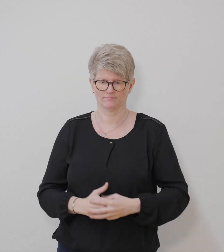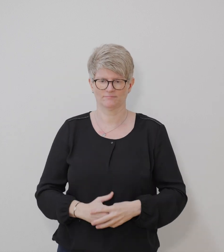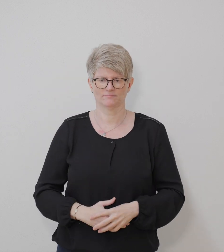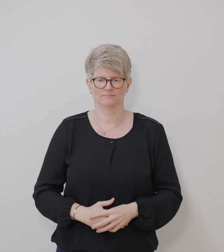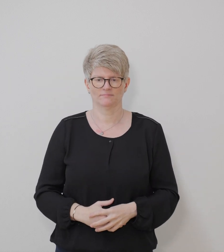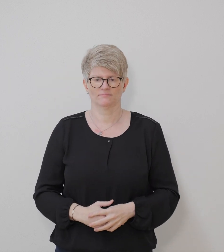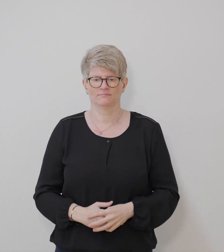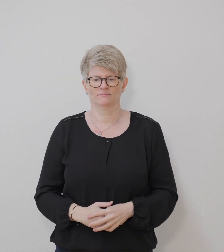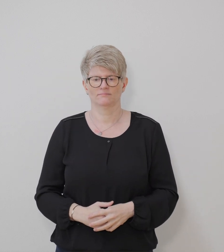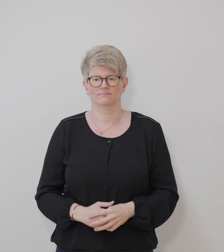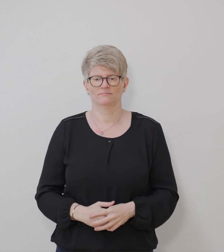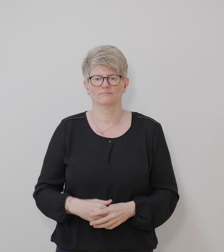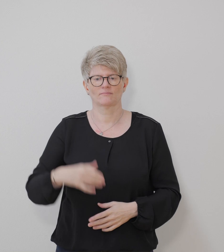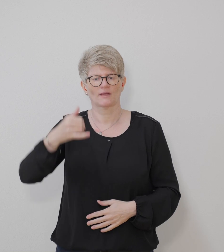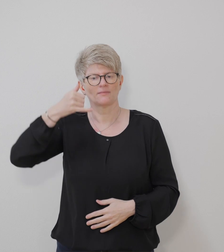Christi.